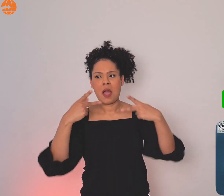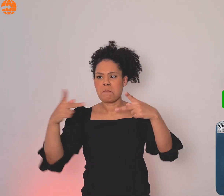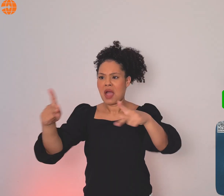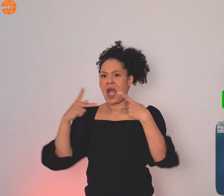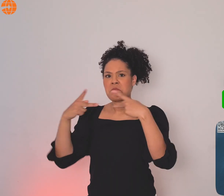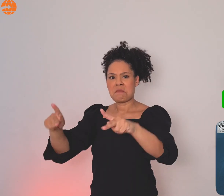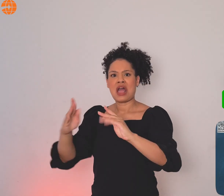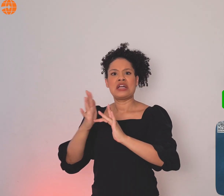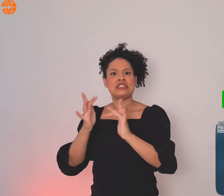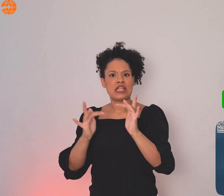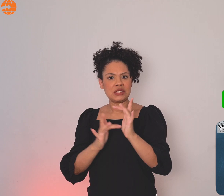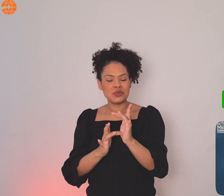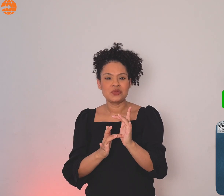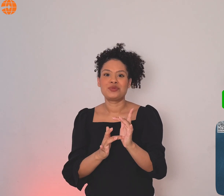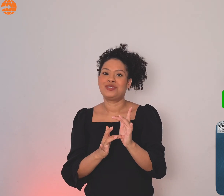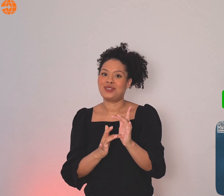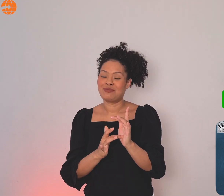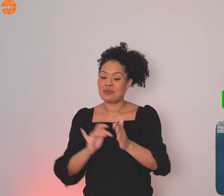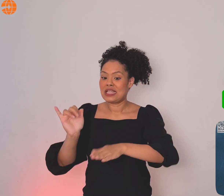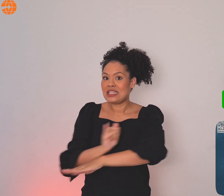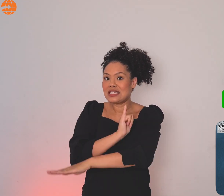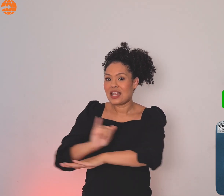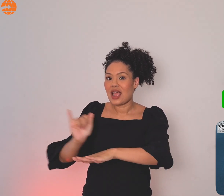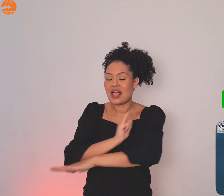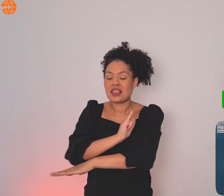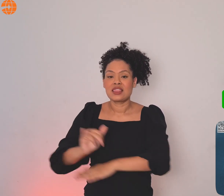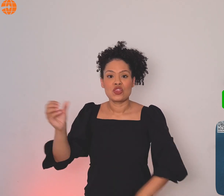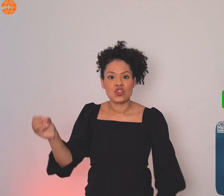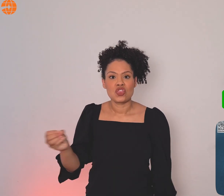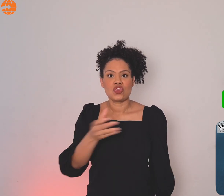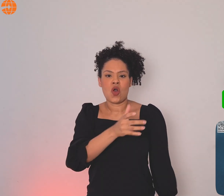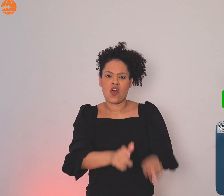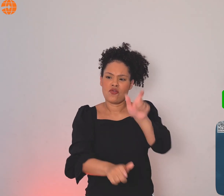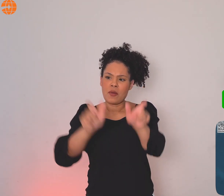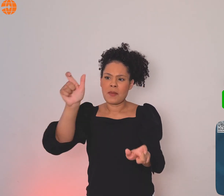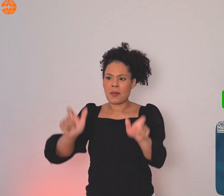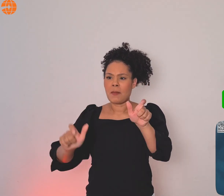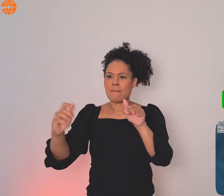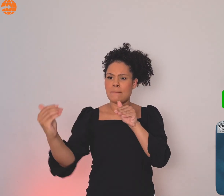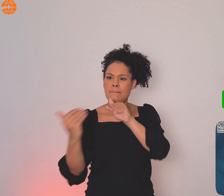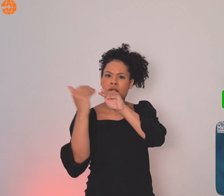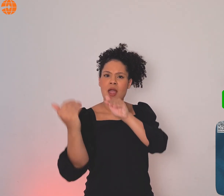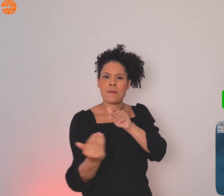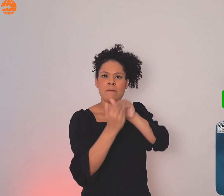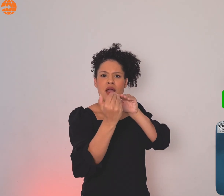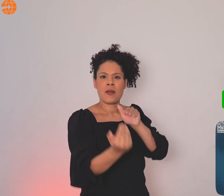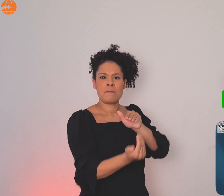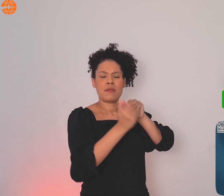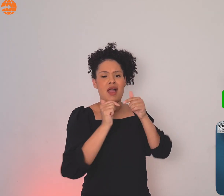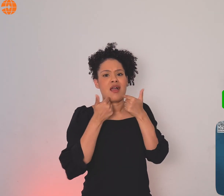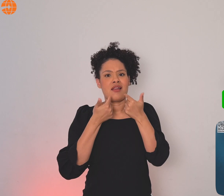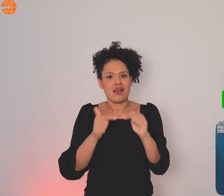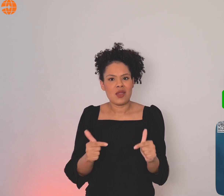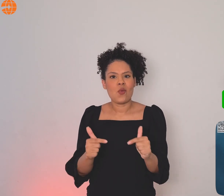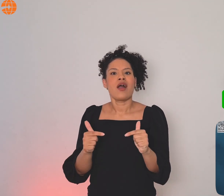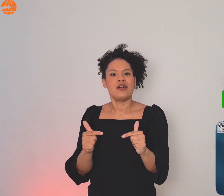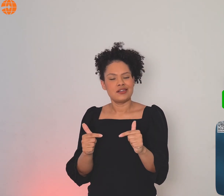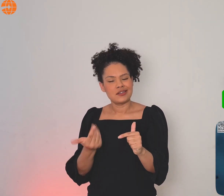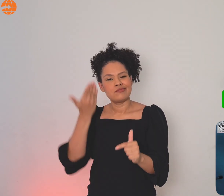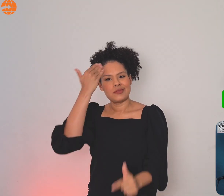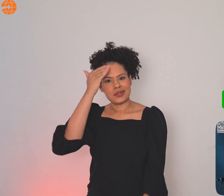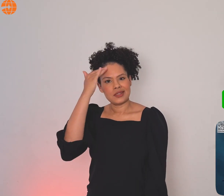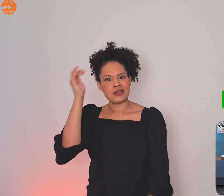com sabedoria, que estão se reinventando para falar com as pessoas dentro da linguagem que elas entendam. São as igrejas que